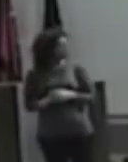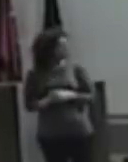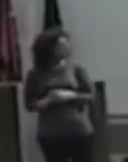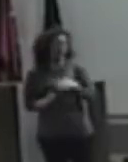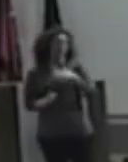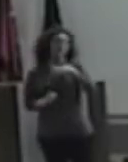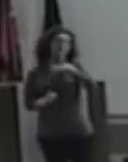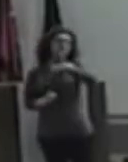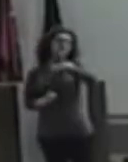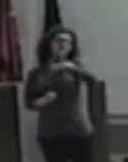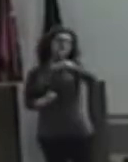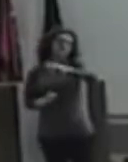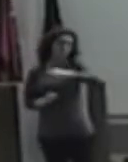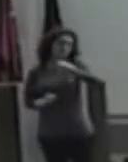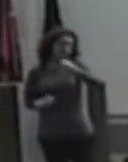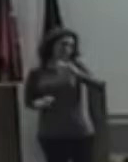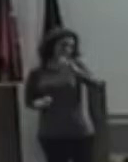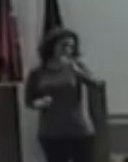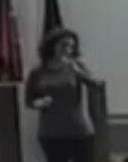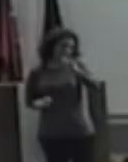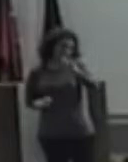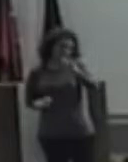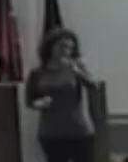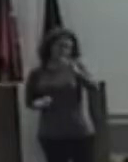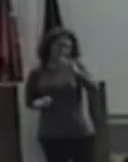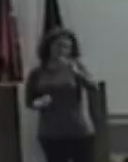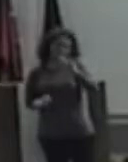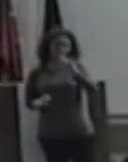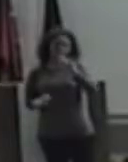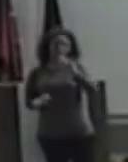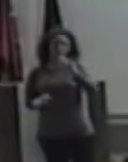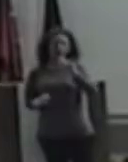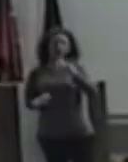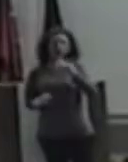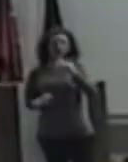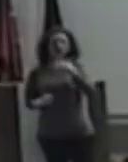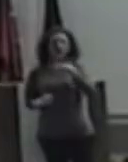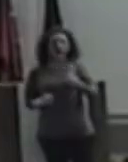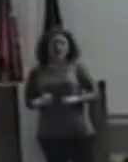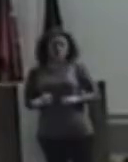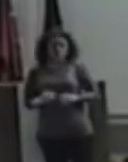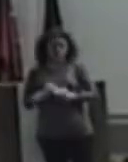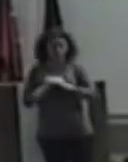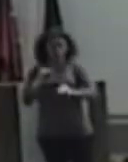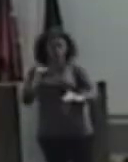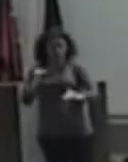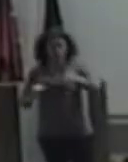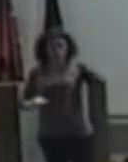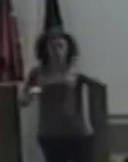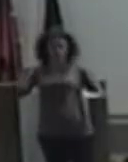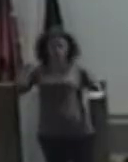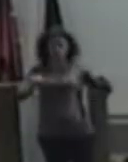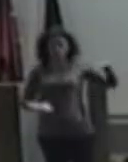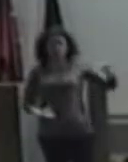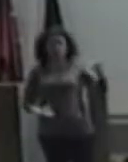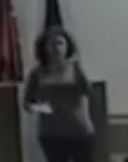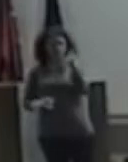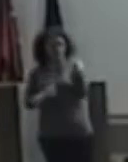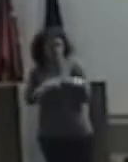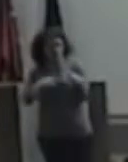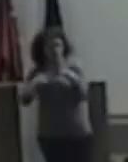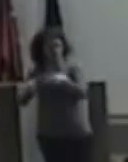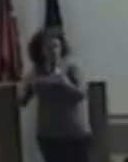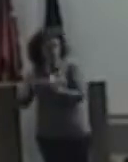Podríamos decir, las variaciones de las necesidades de insulina basal a lo largo del día, cuando